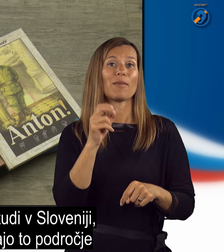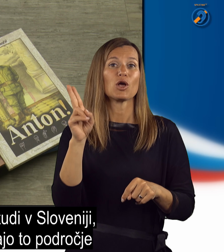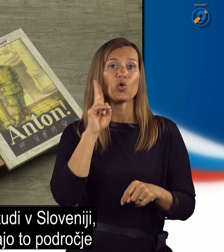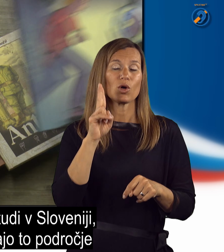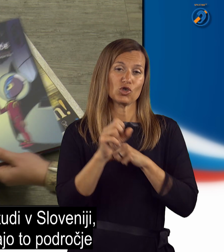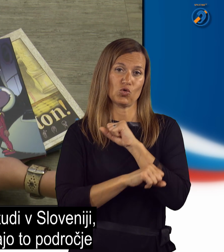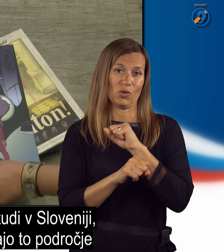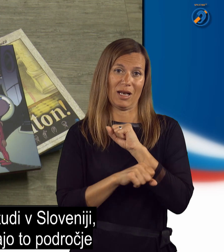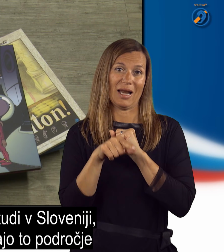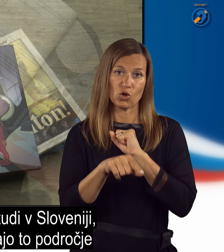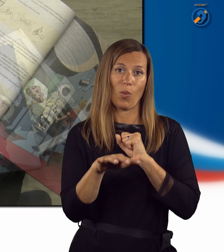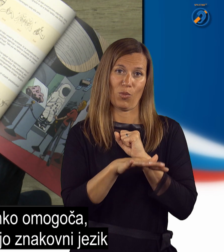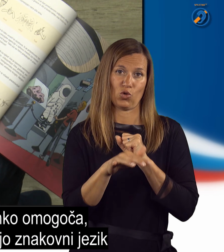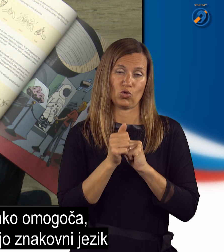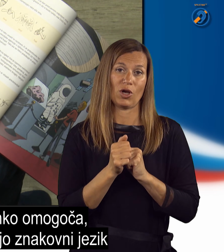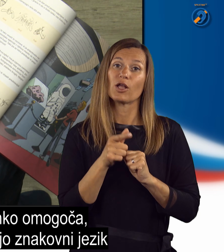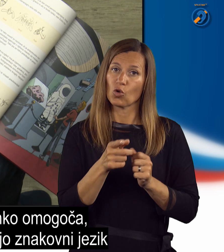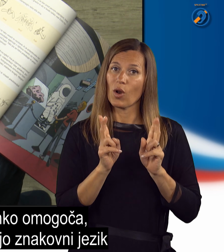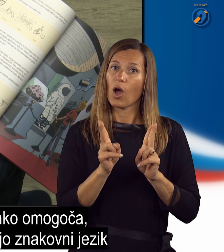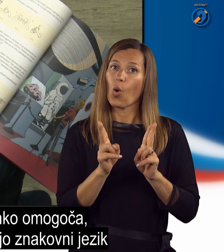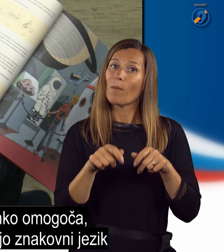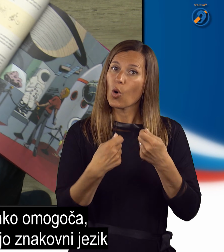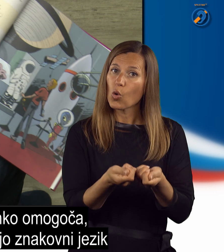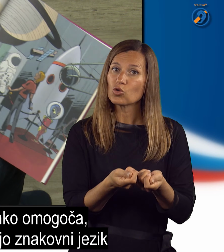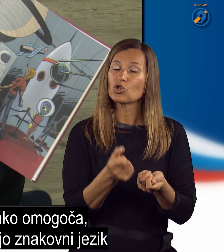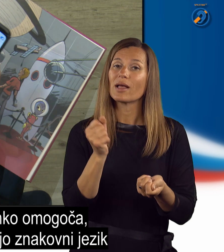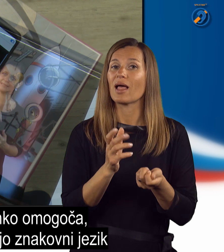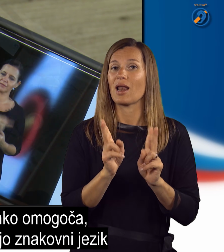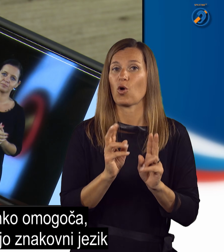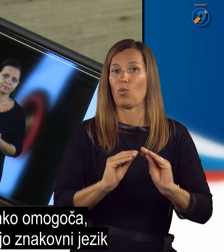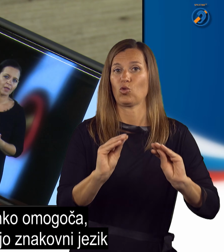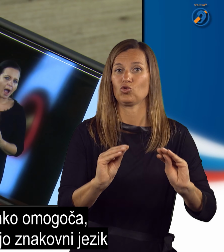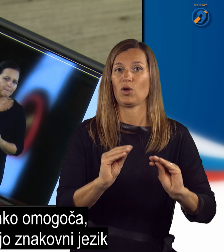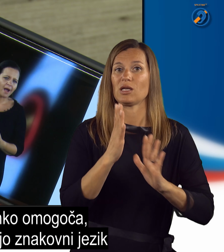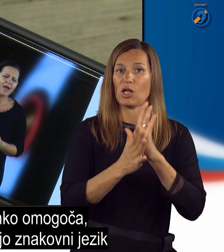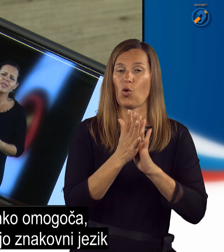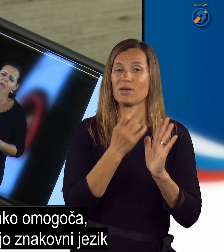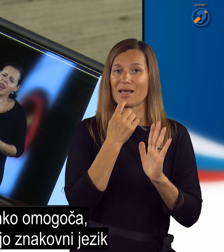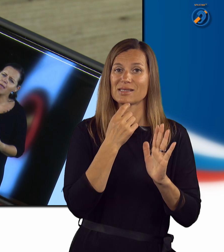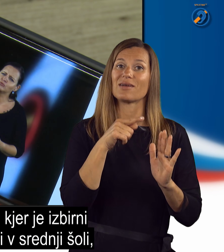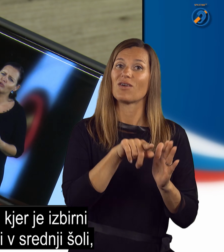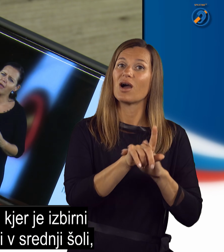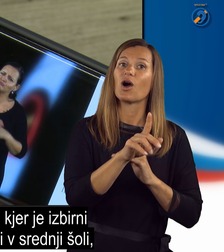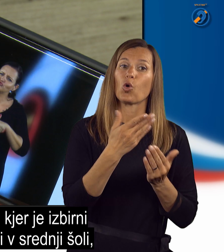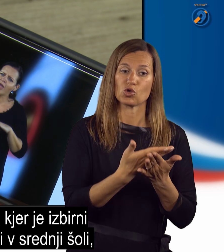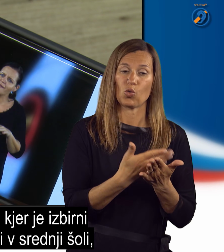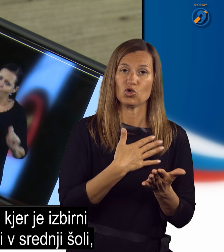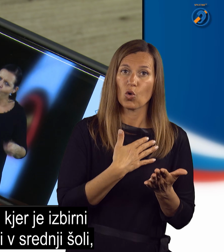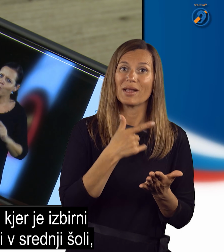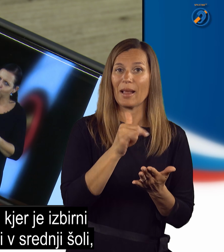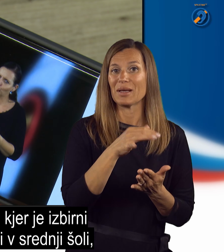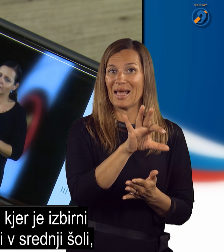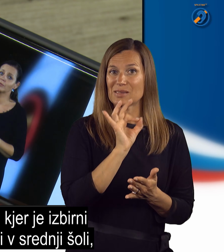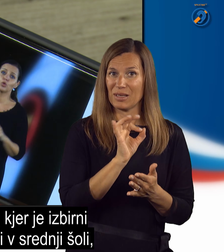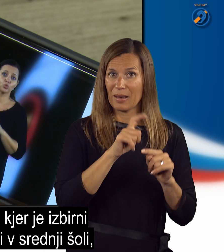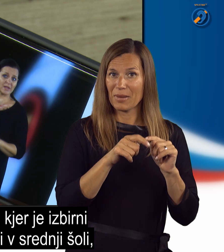študirajo to področje in jim to lahko omogoča, da lahko poučujejo znakovni jezik v osnovni šoli, kjer je